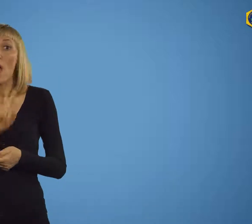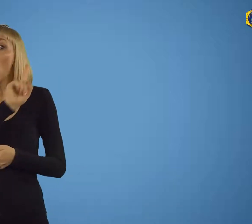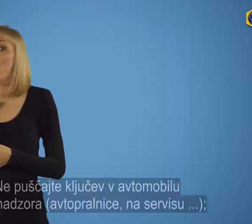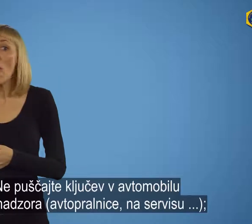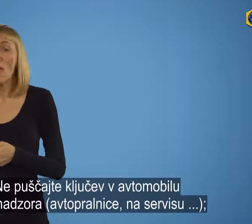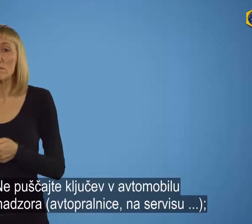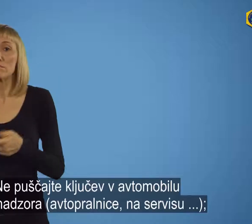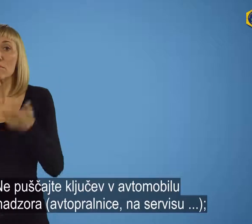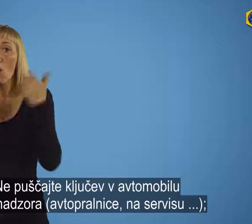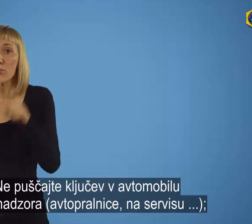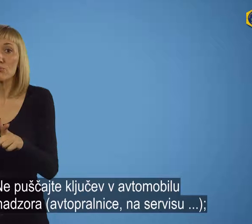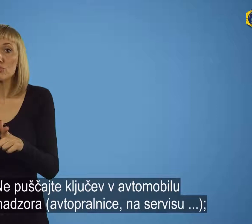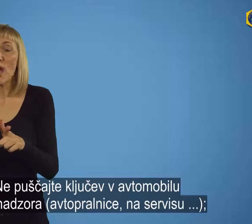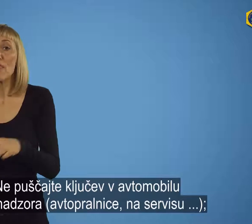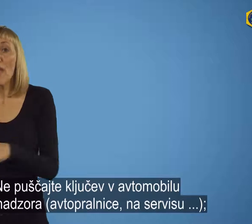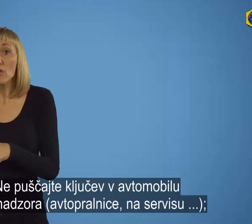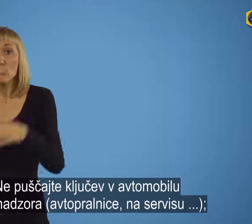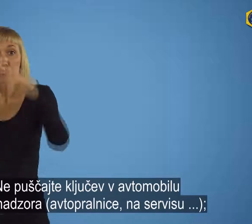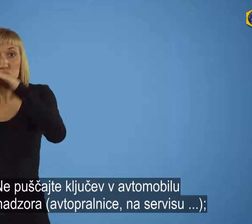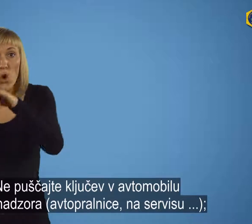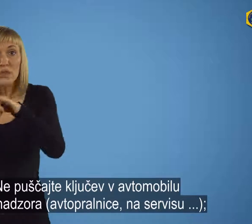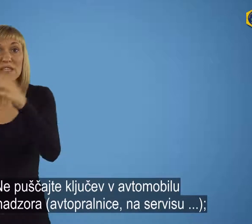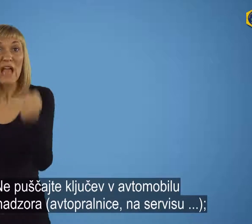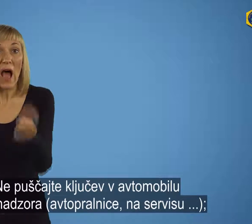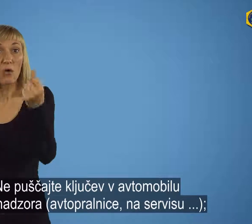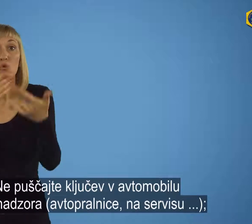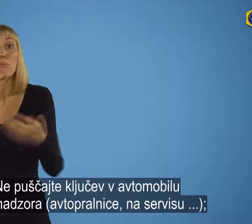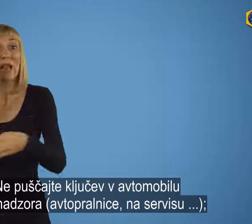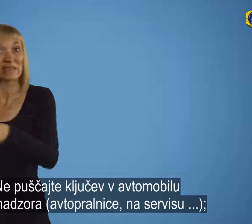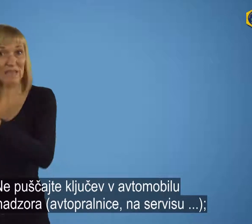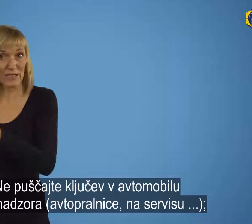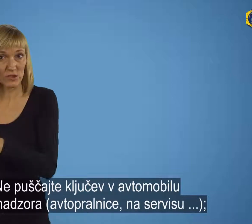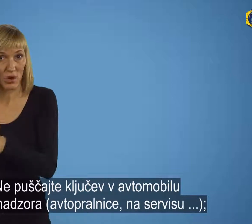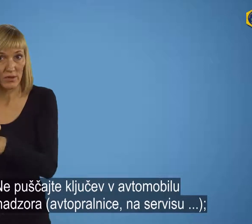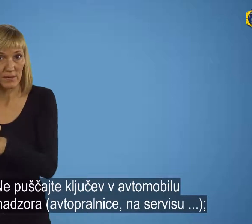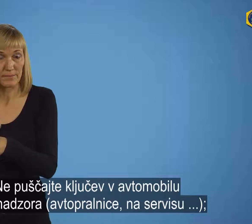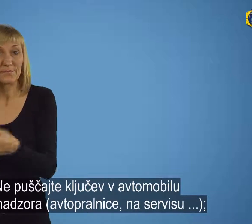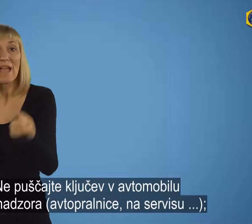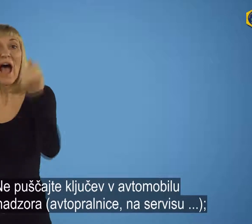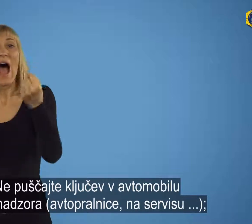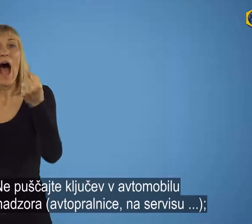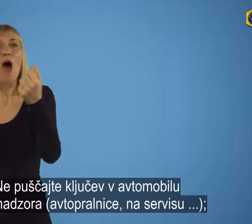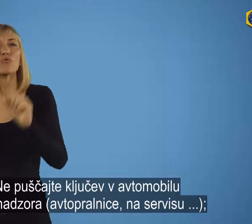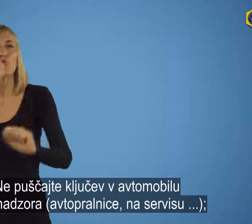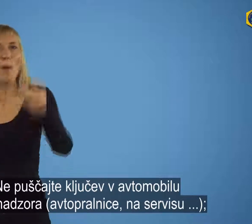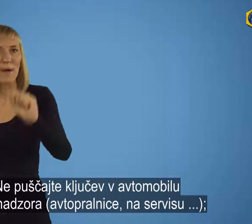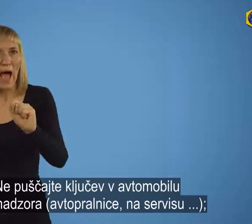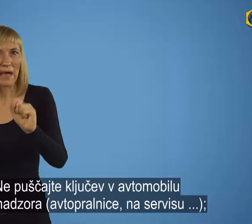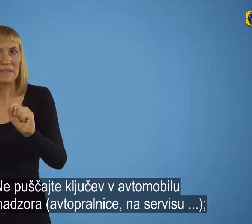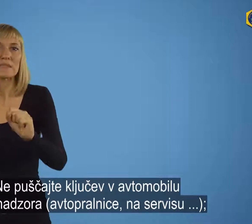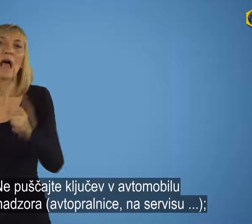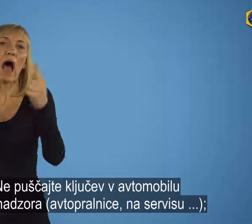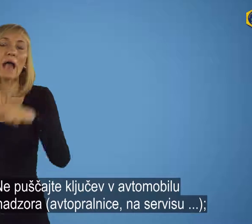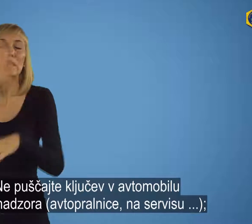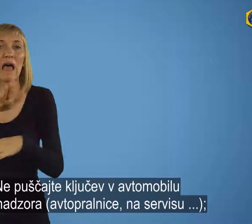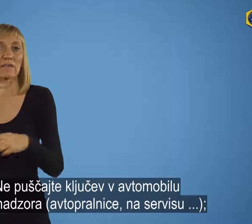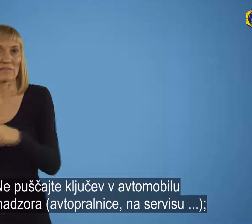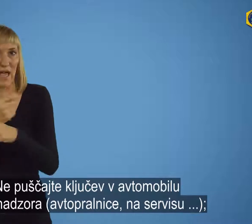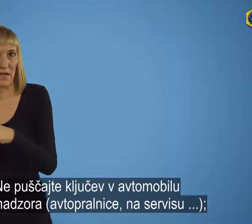Ne puščajte ključev v avtomobilu brez nadzora, avtopralnice, na servisu, preprečili boste ponareditev